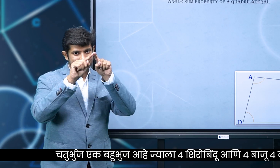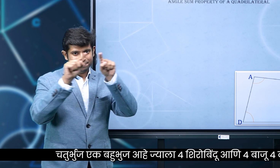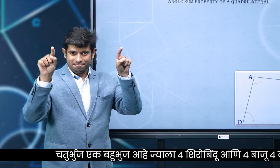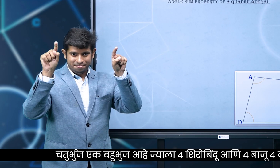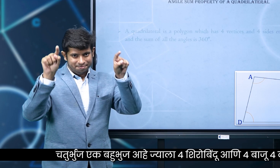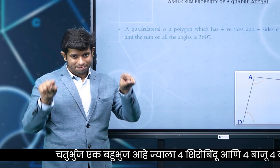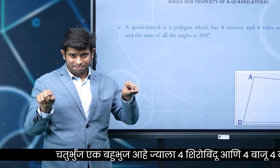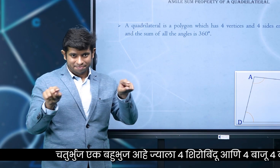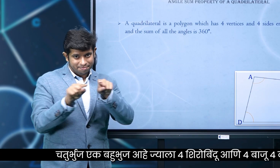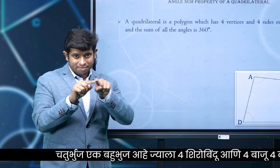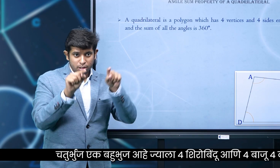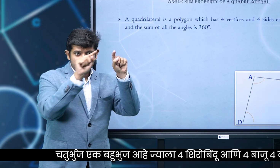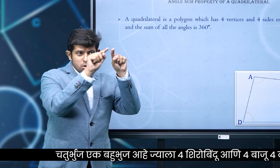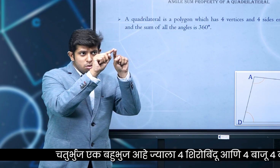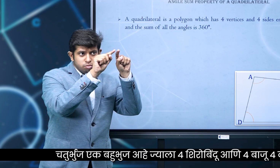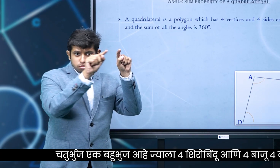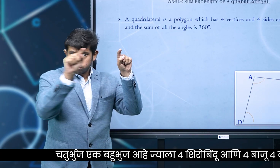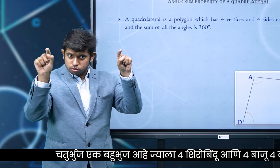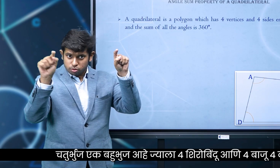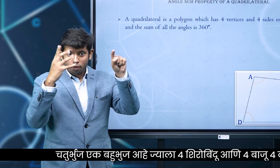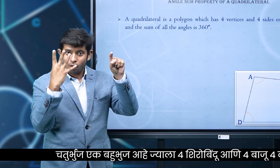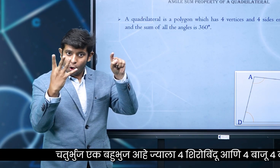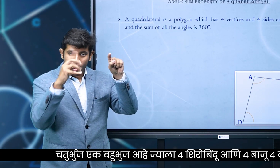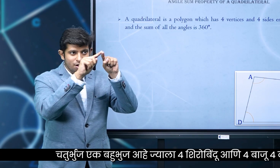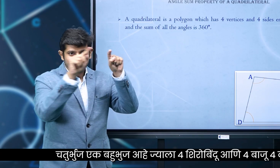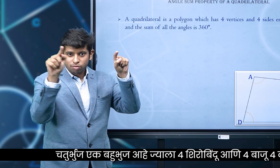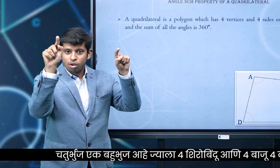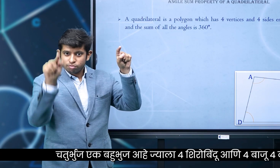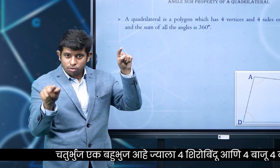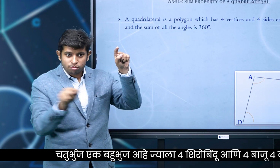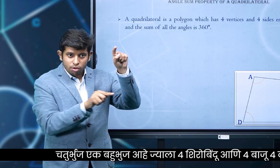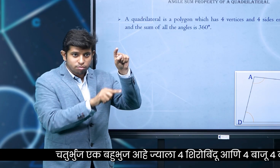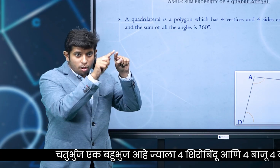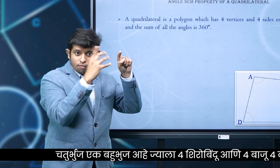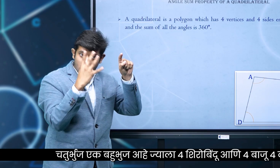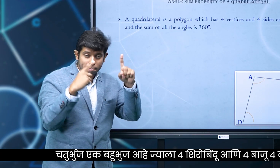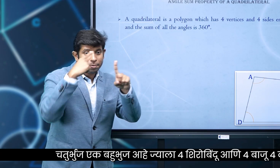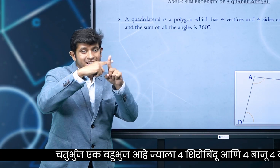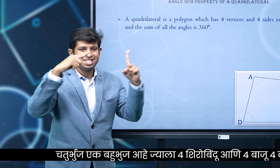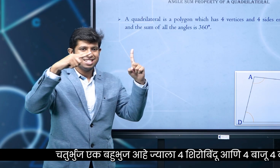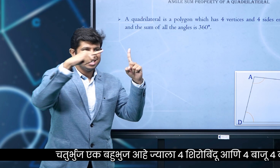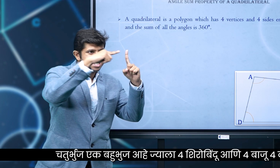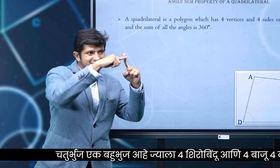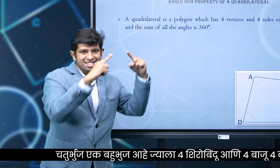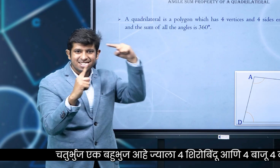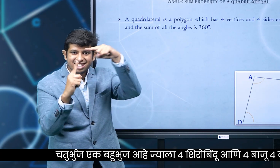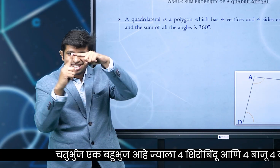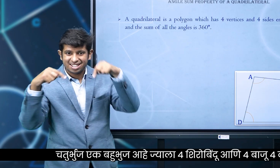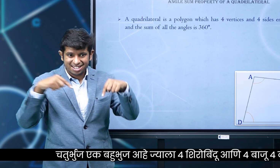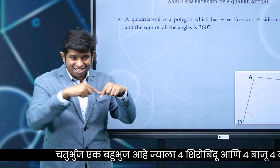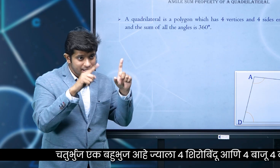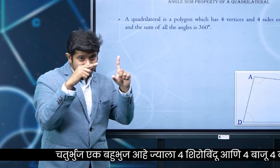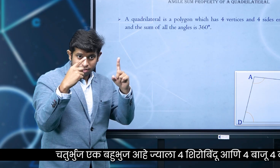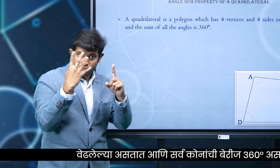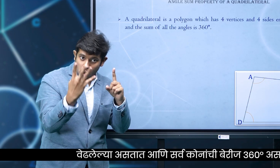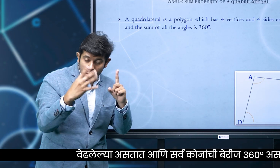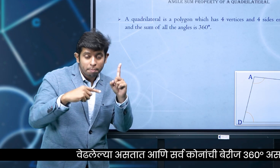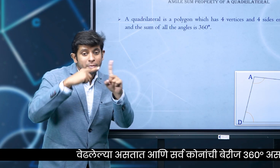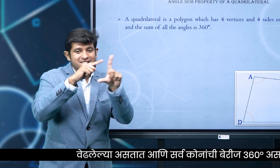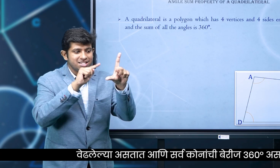चतुर्भुज एक बहुभुज आहे ज्याला 4 शिरोबिंदू आणि 4 बाजू 4 कोनांना वेढलेल्या